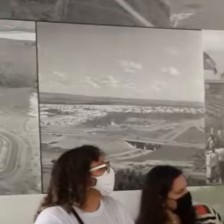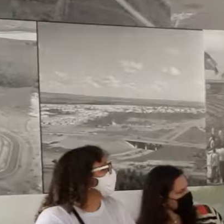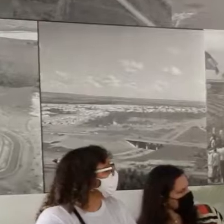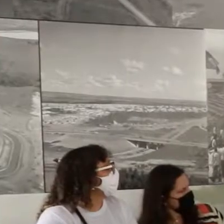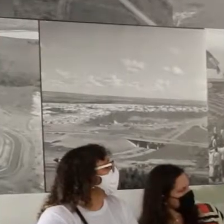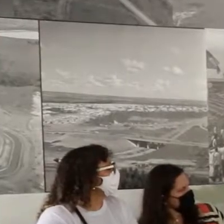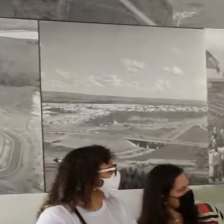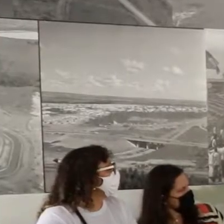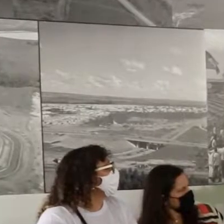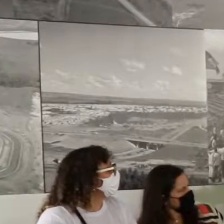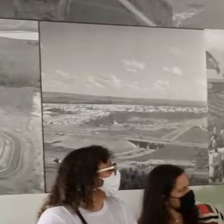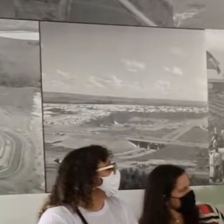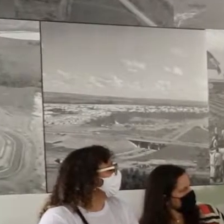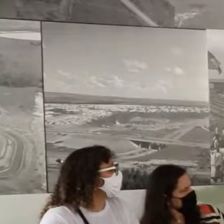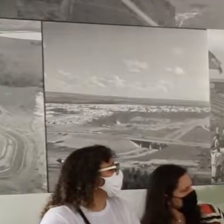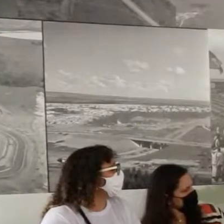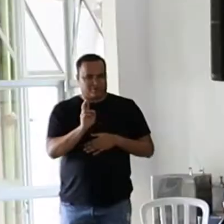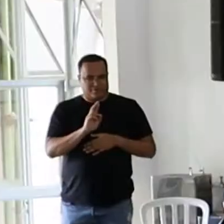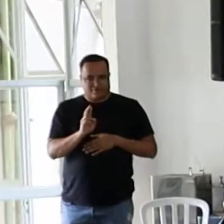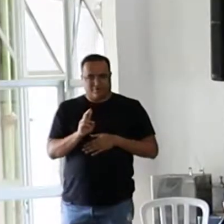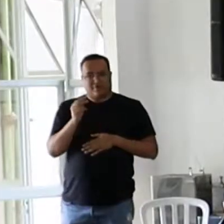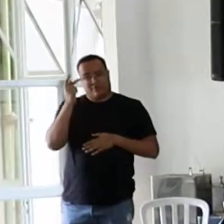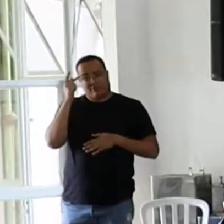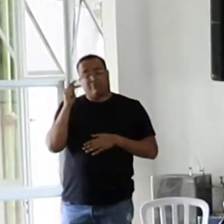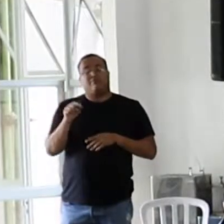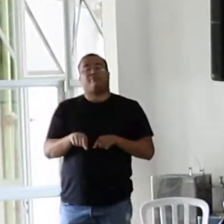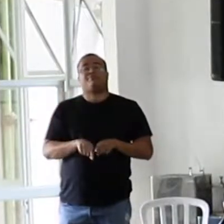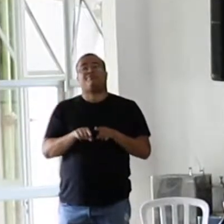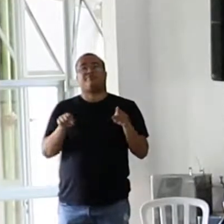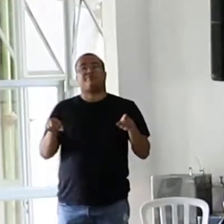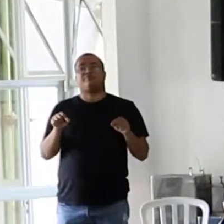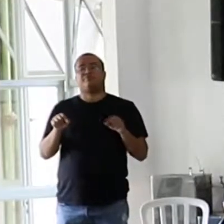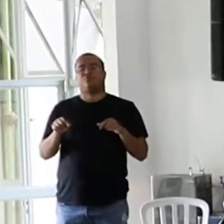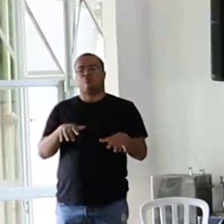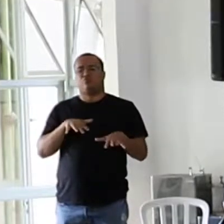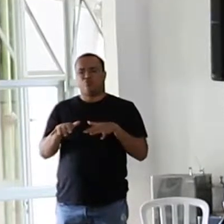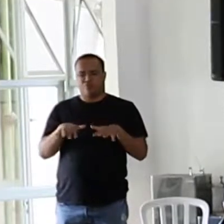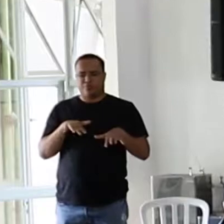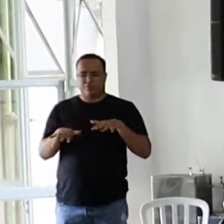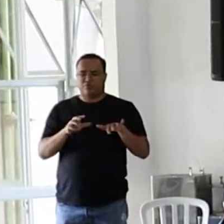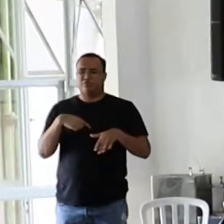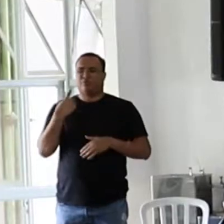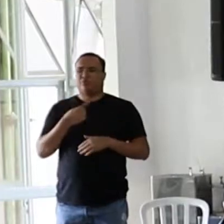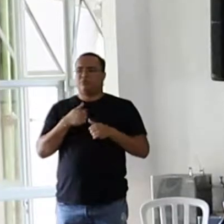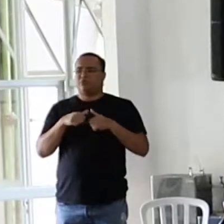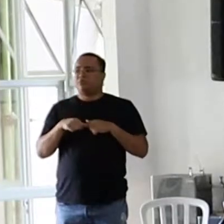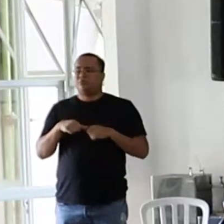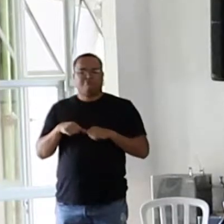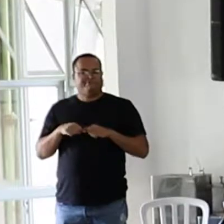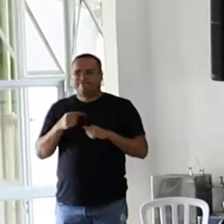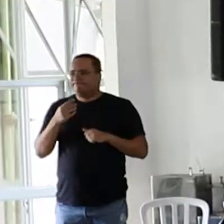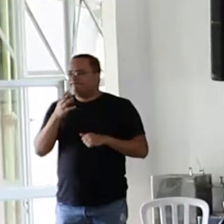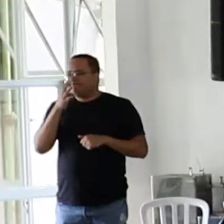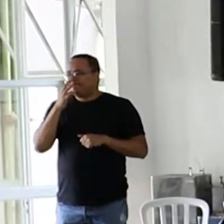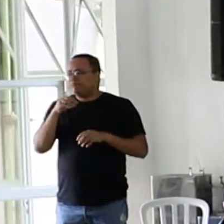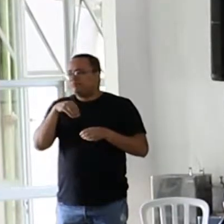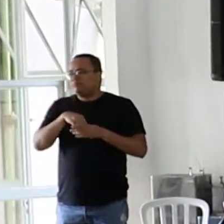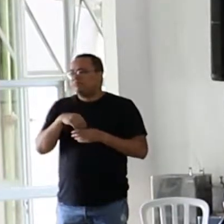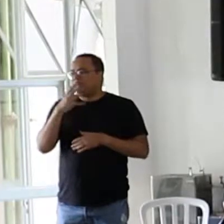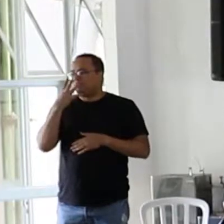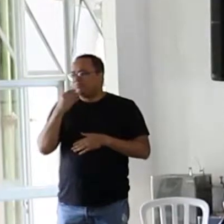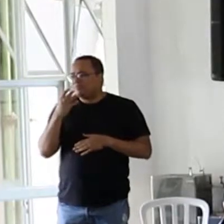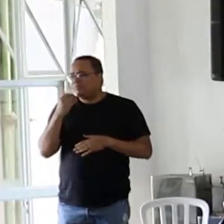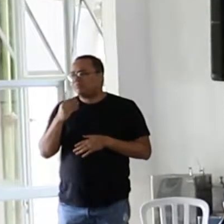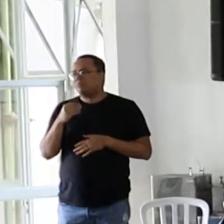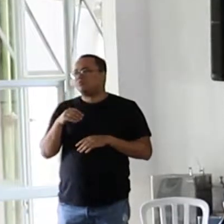o movimento que a gente tá vendo dentro do Guará a repercussão nas redes sociais e